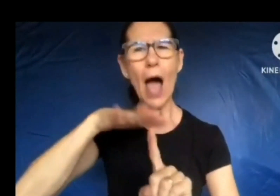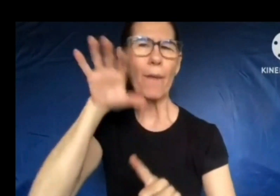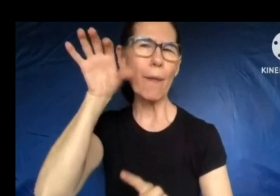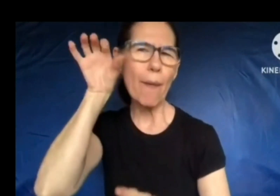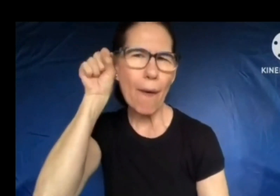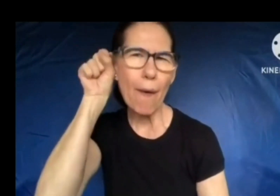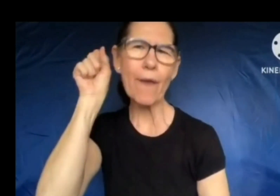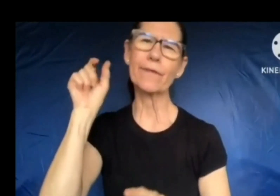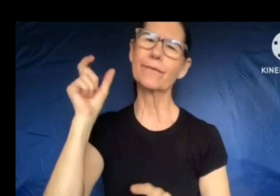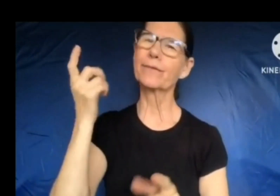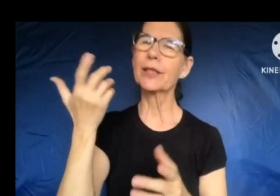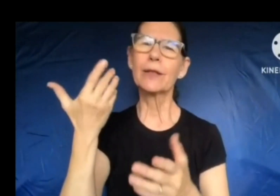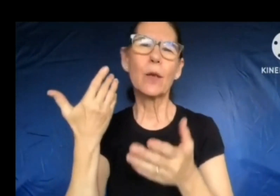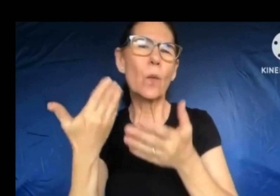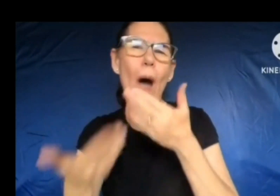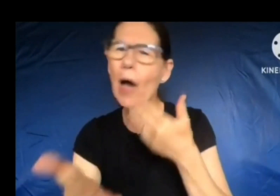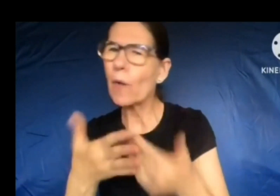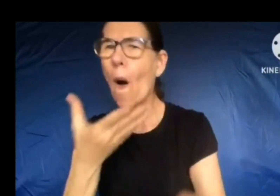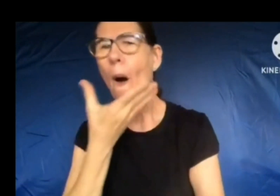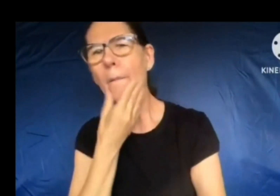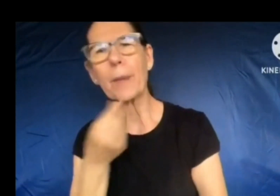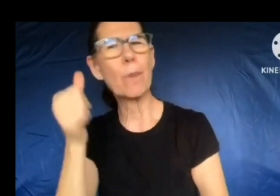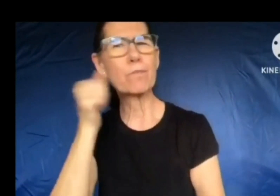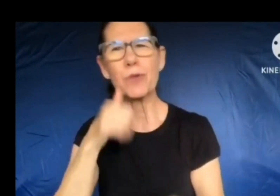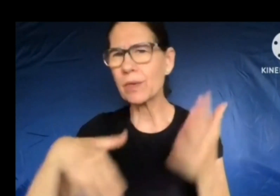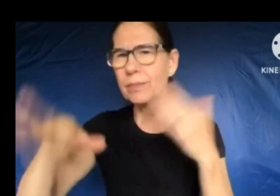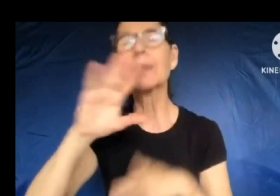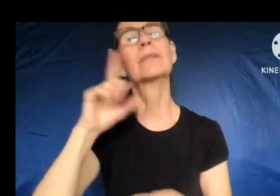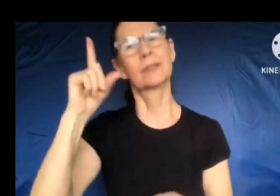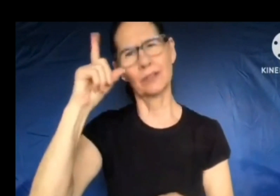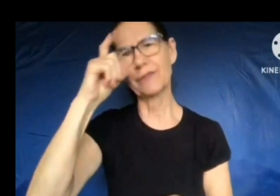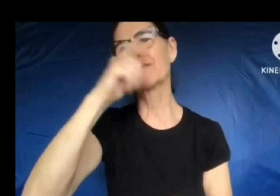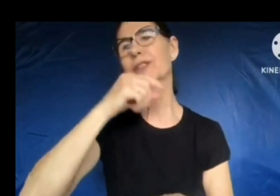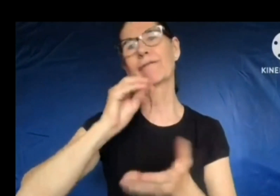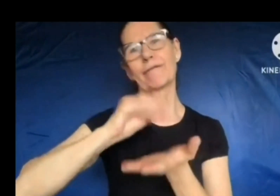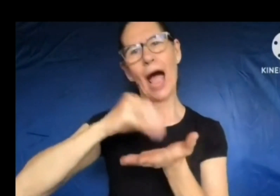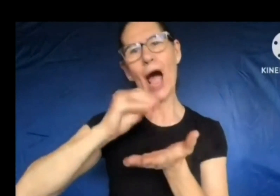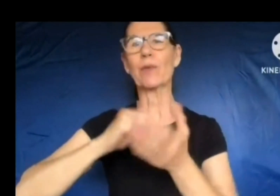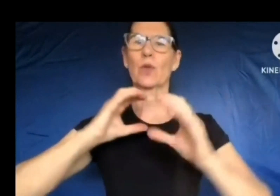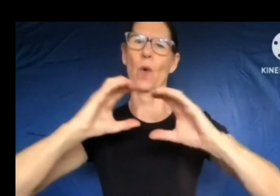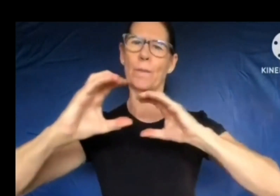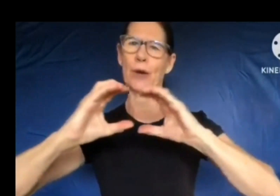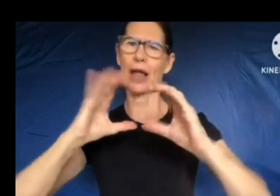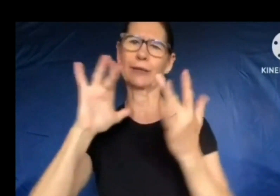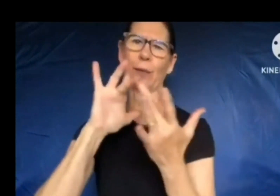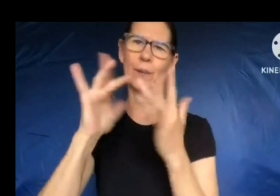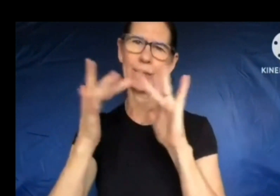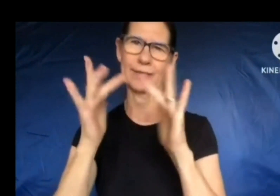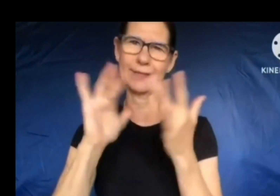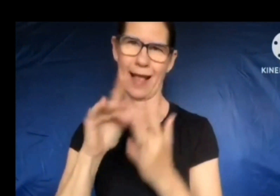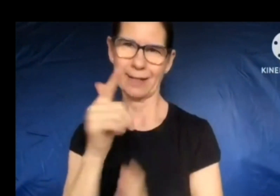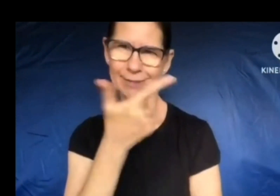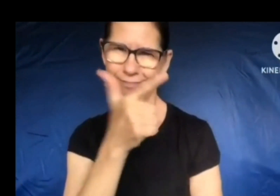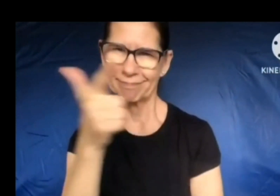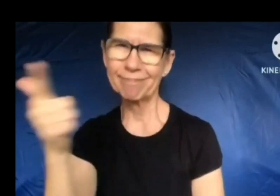da sociedade, ouvintes, ou homem ou mulher, têm dificuldade. Então falta comunicação, falta